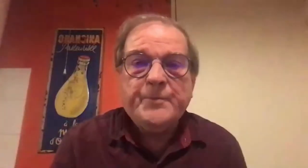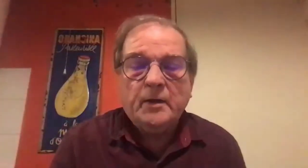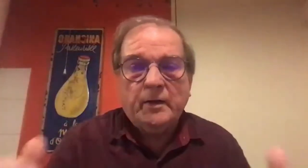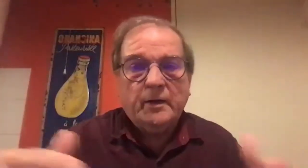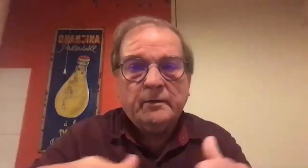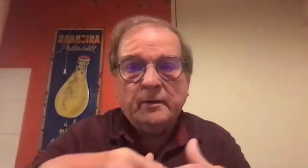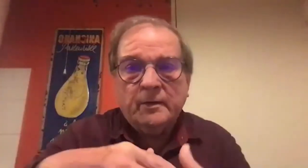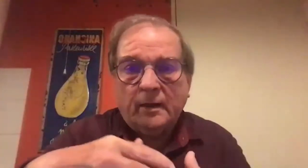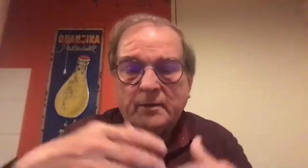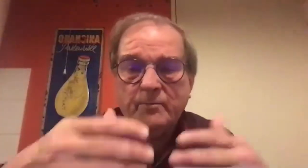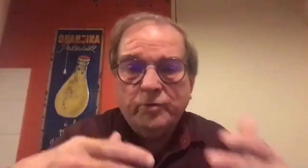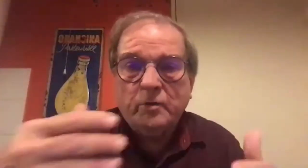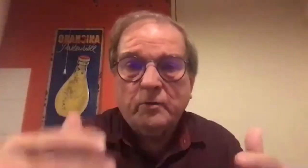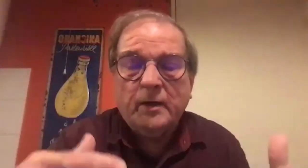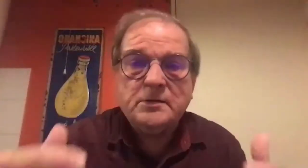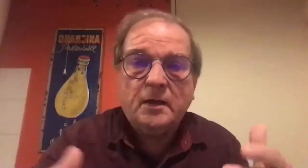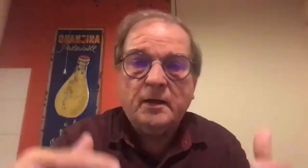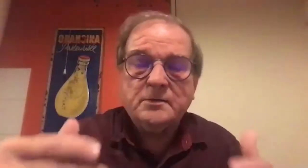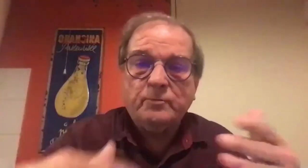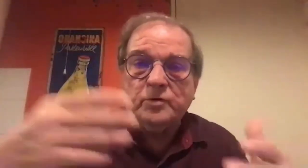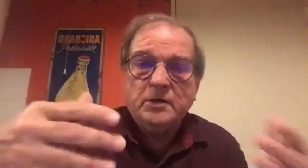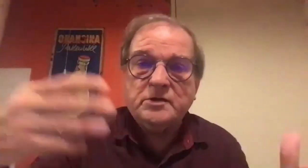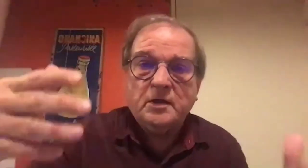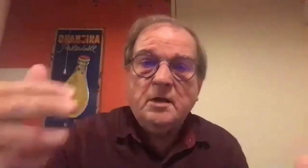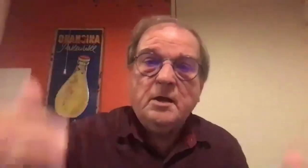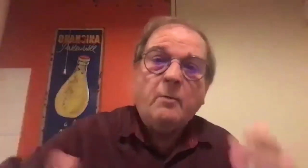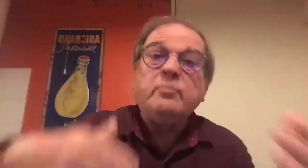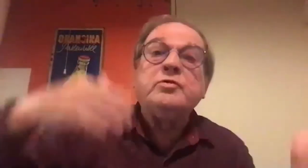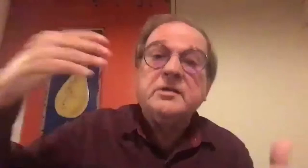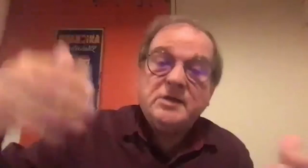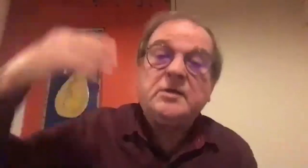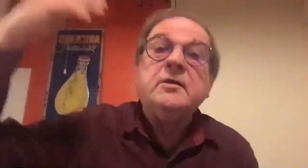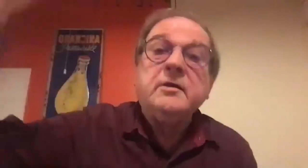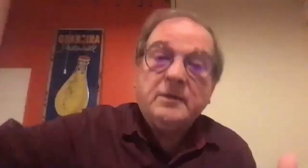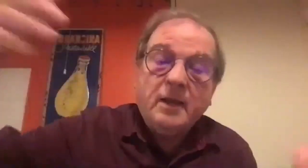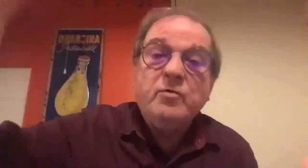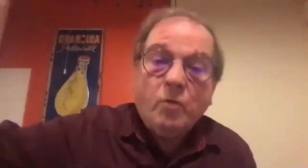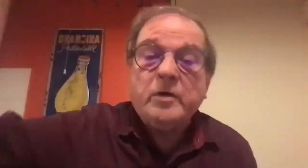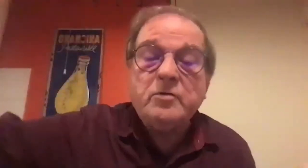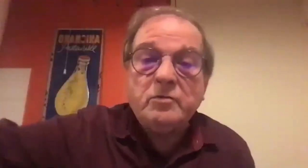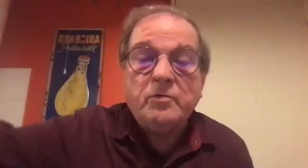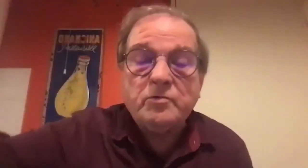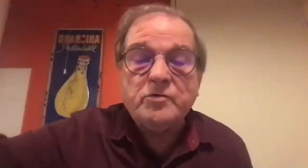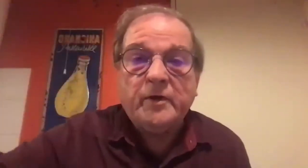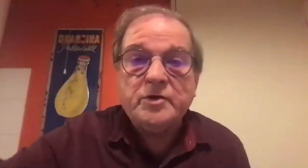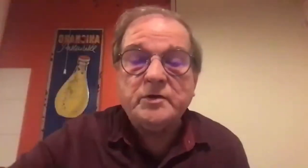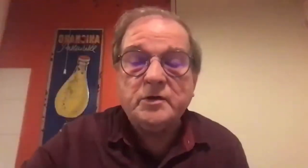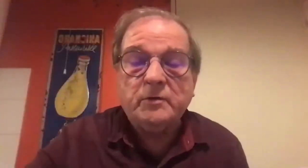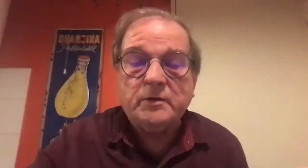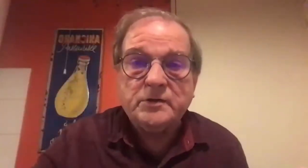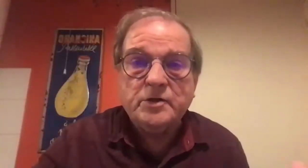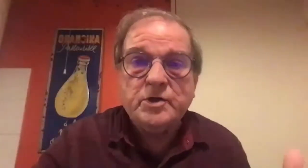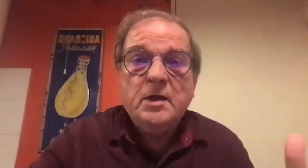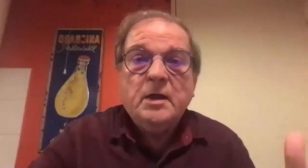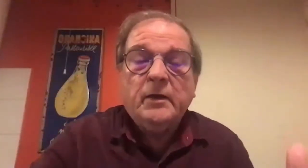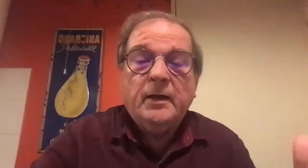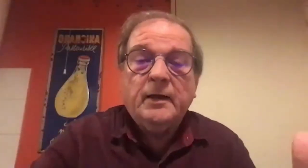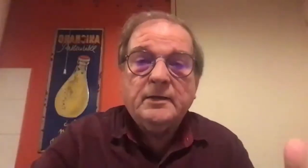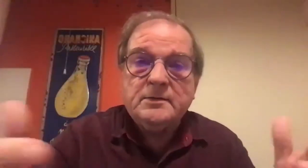superficial, atribuíram essa mudança a uma mudança que teria ocorrido na União Soviética em